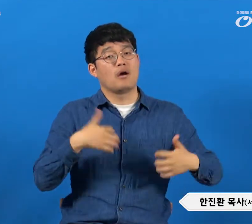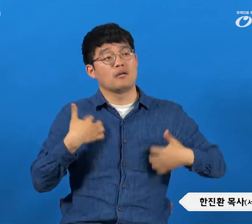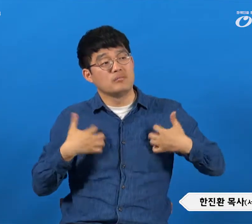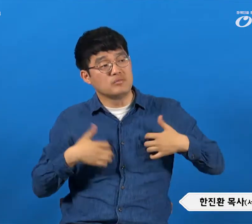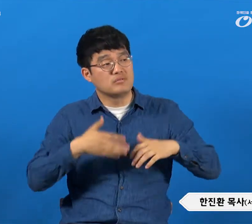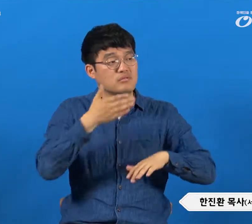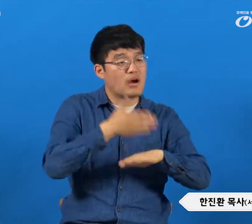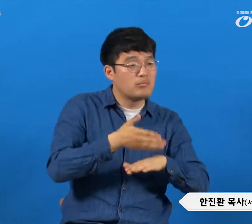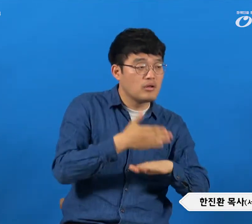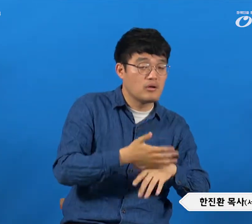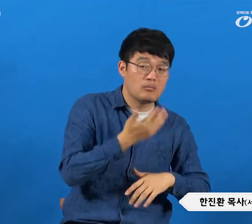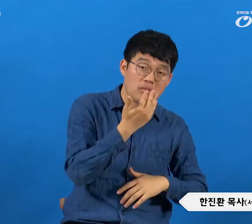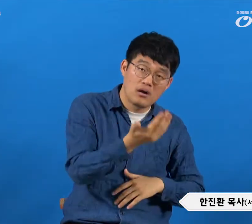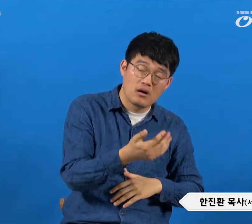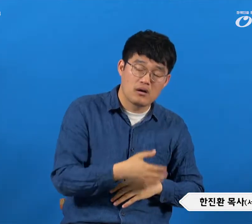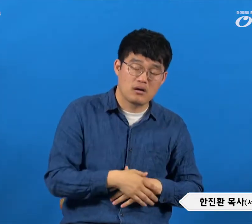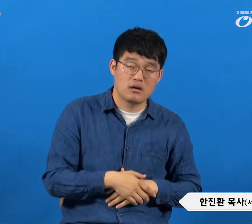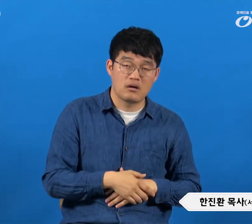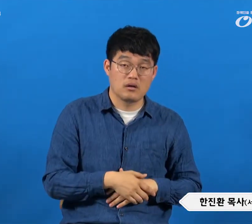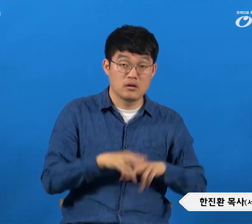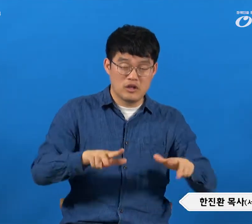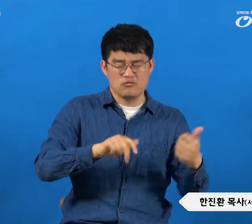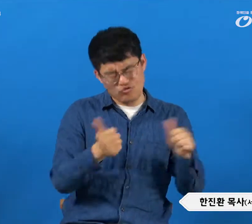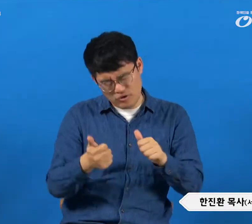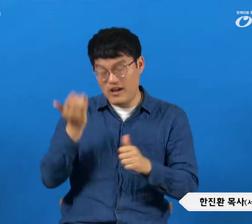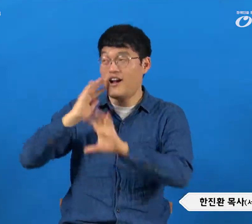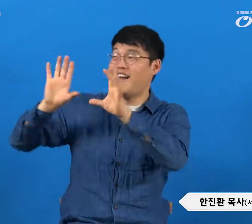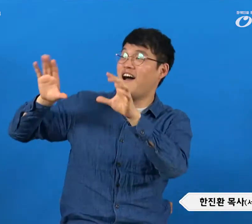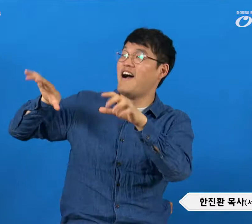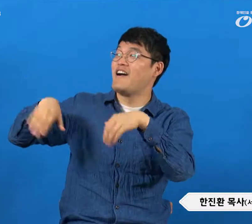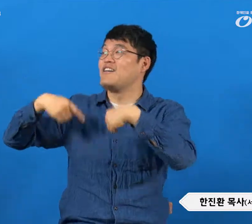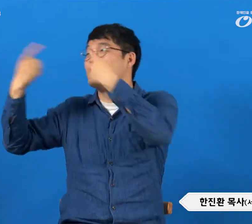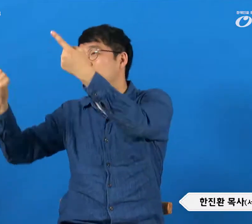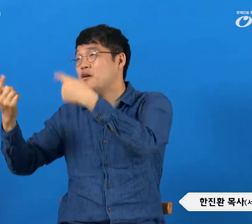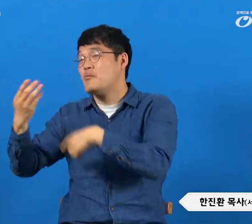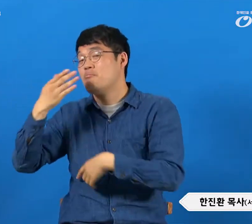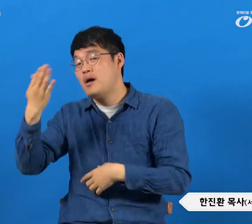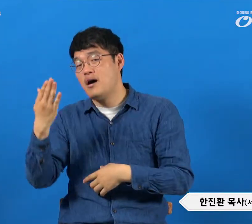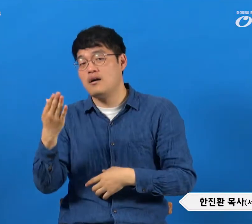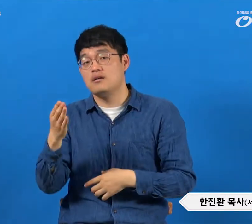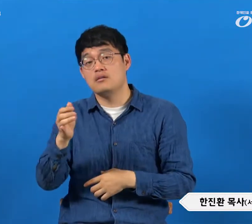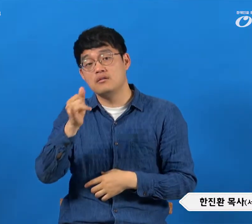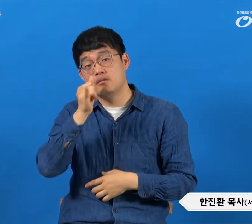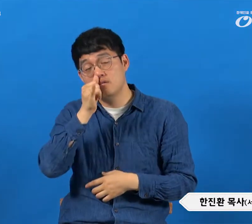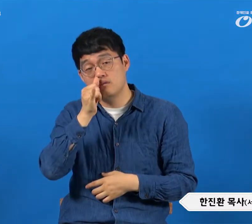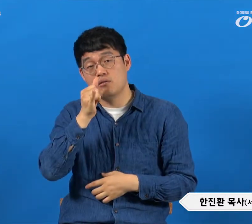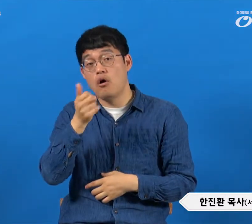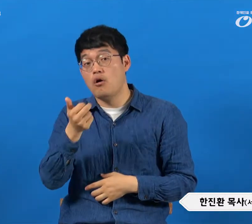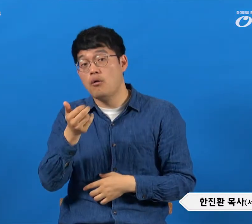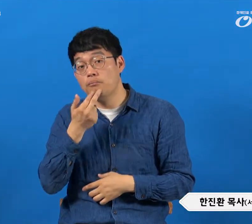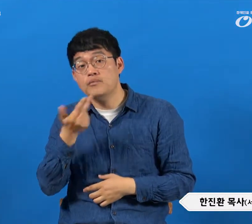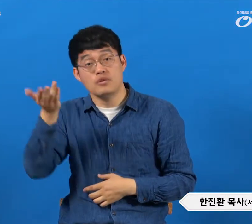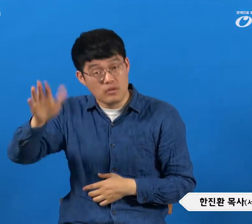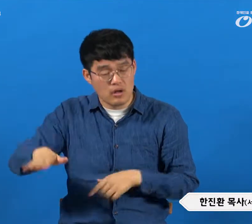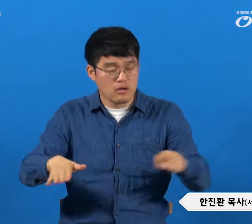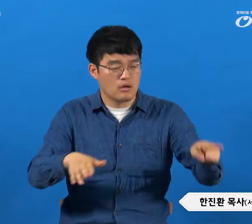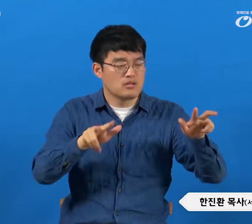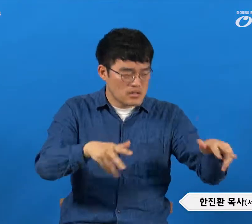무슨 기쁨과 감사의 삶이 있겠습니까? 시련을 당할 때 이겨나갈 힘이 어디 있겠습니까?